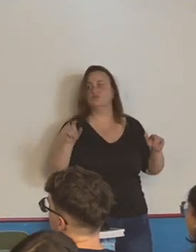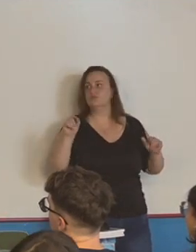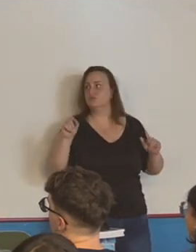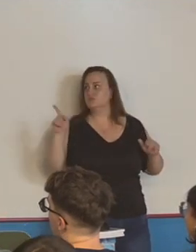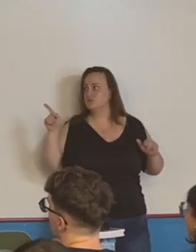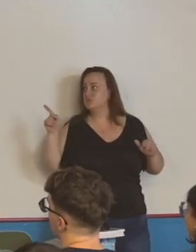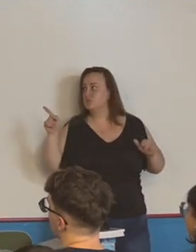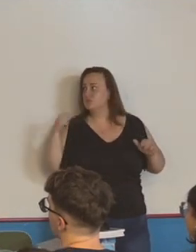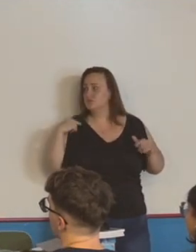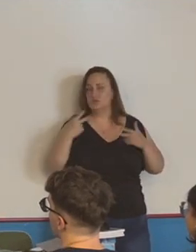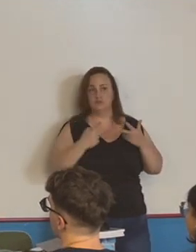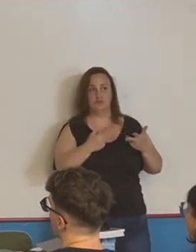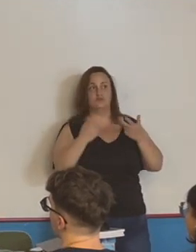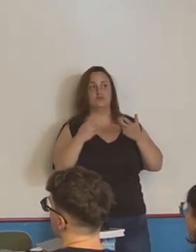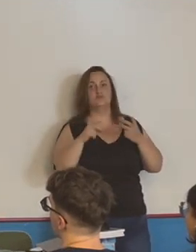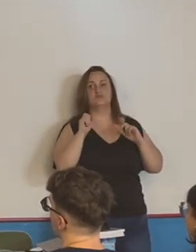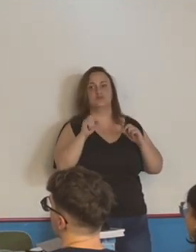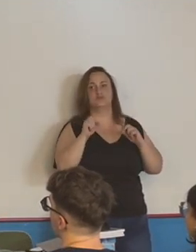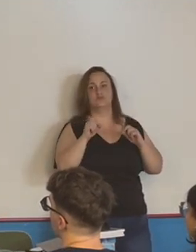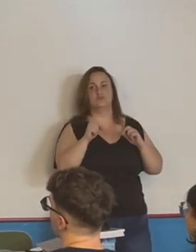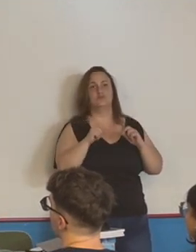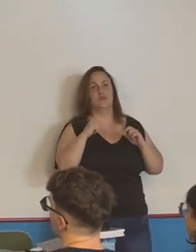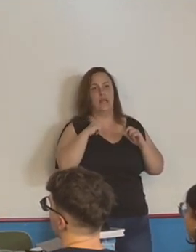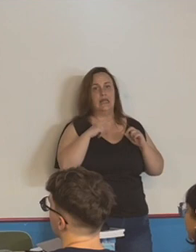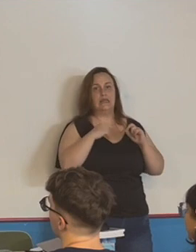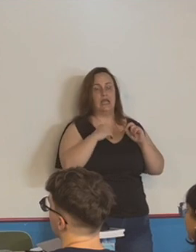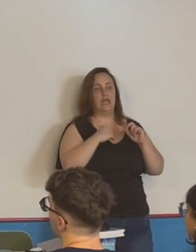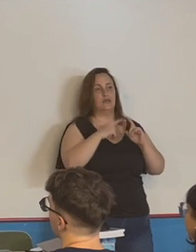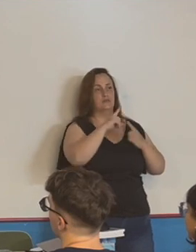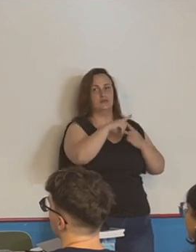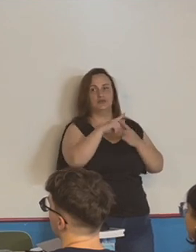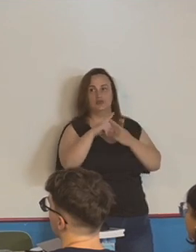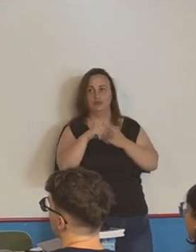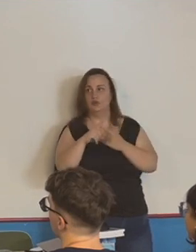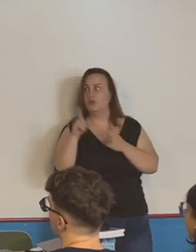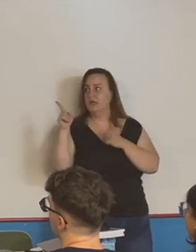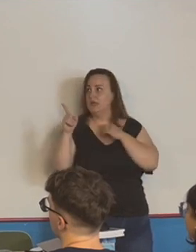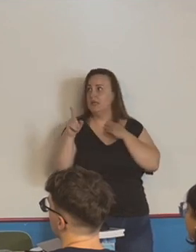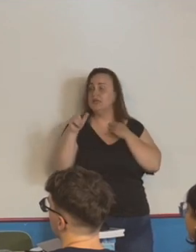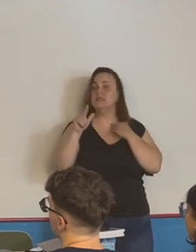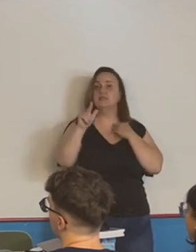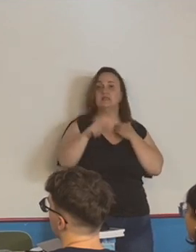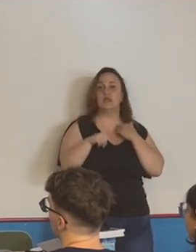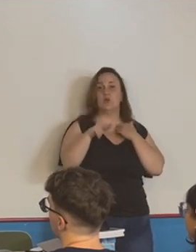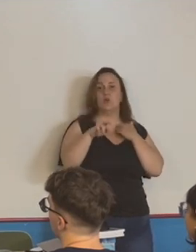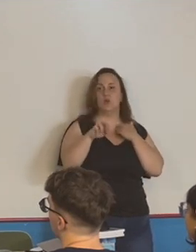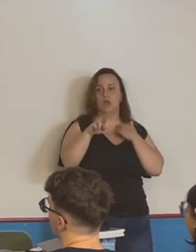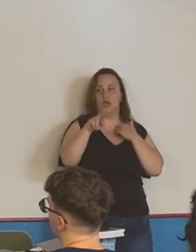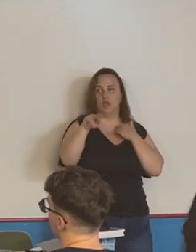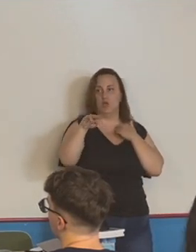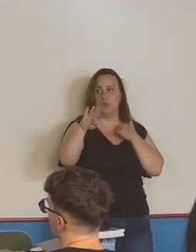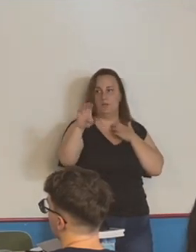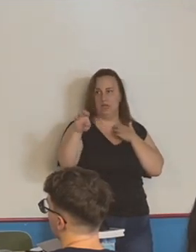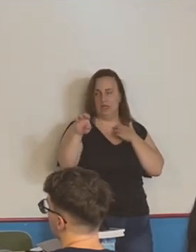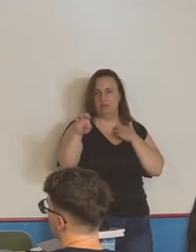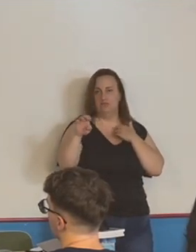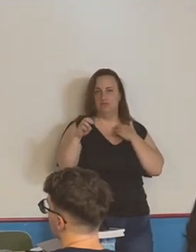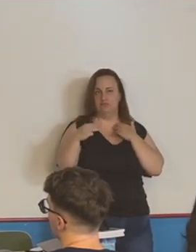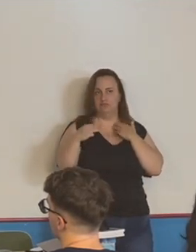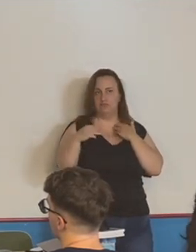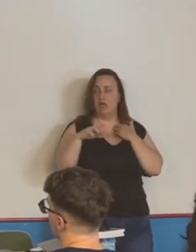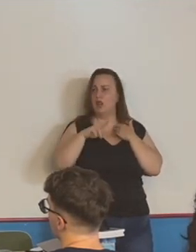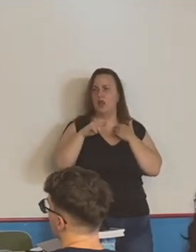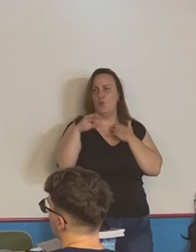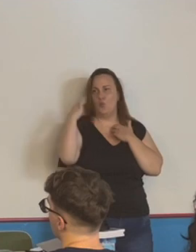aqui tem classes de anjos, né? Isso aqui é um querubim, não é um anjo ainda, né? Então, ele é